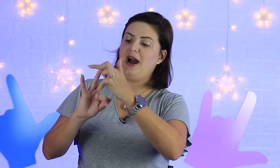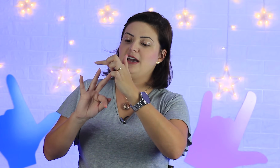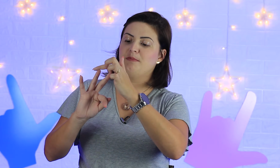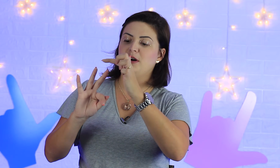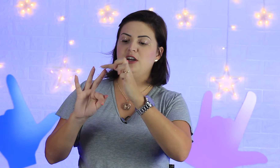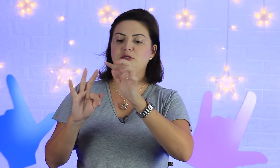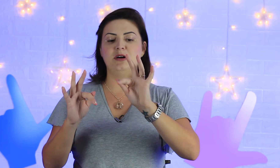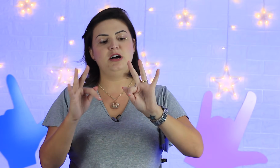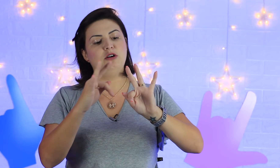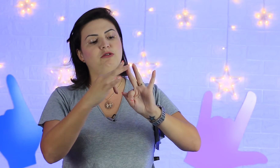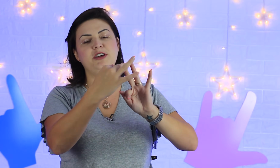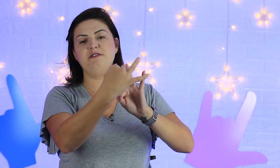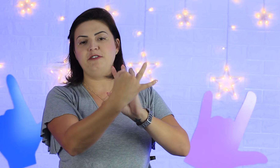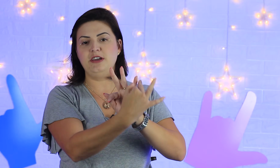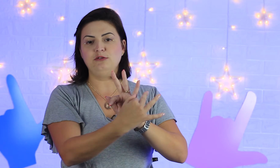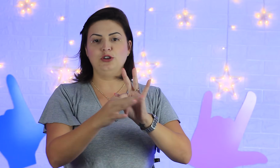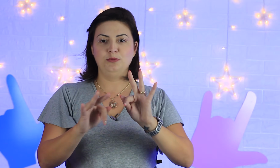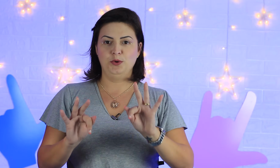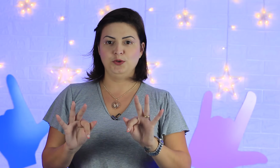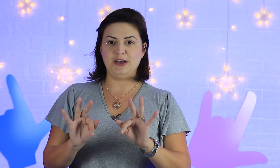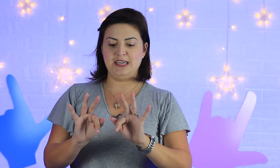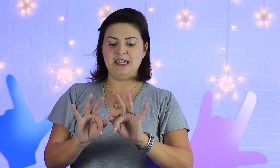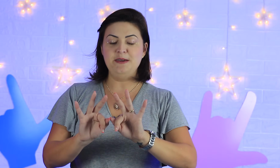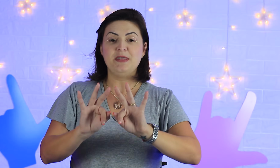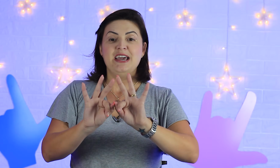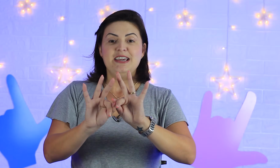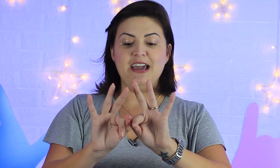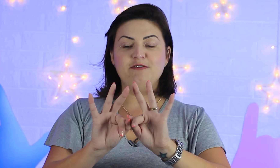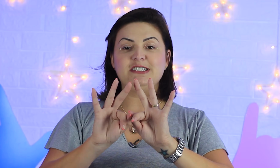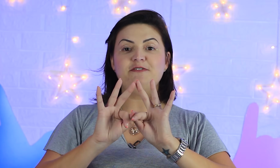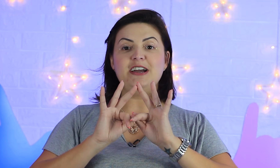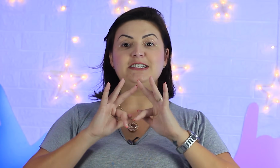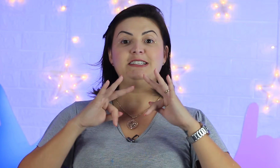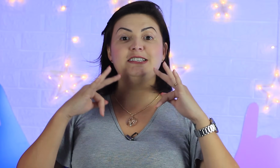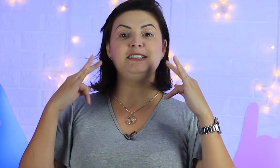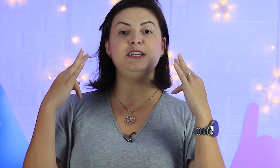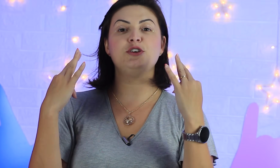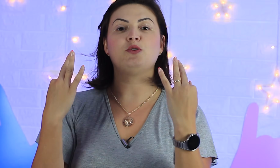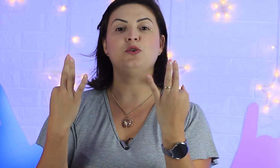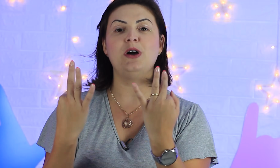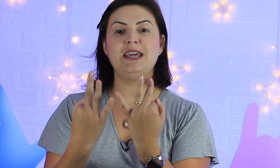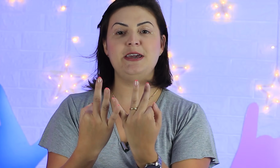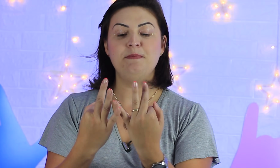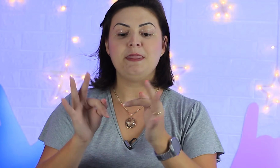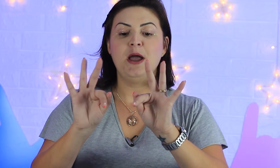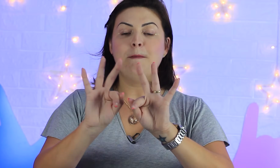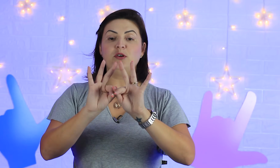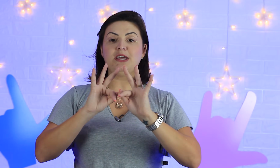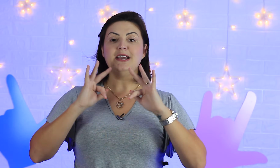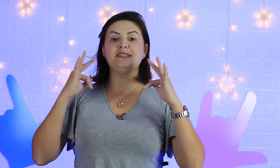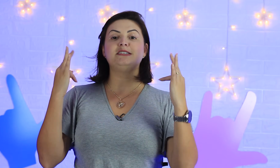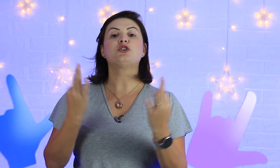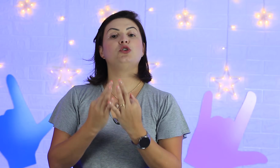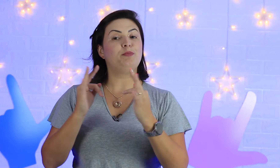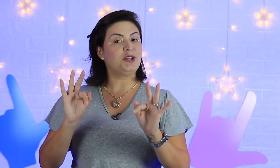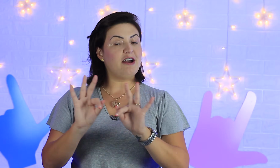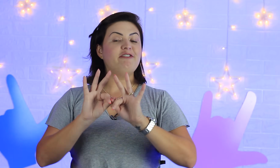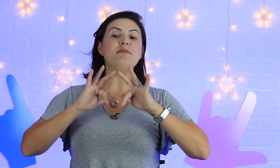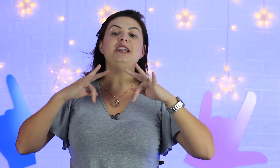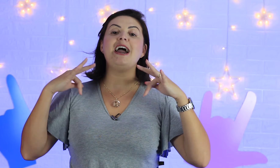pai, a mãe, irmão. Enfim. Todo mundo aqui. E aí você faz esse círculo aqui. Por que esse círculo? Porque a família,